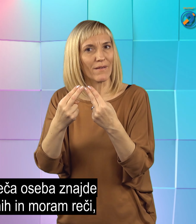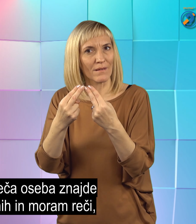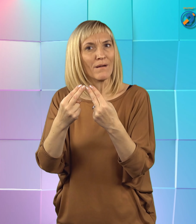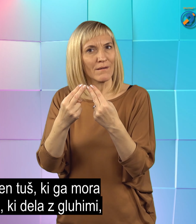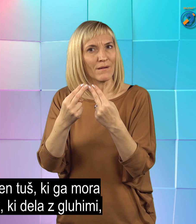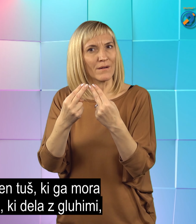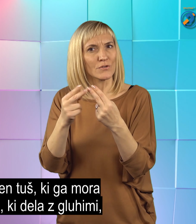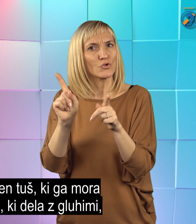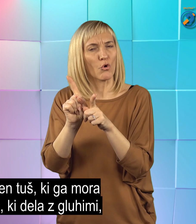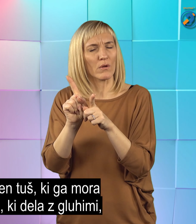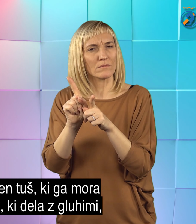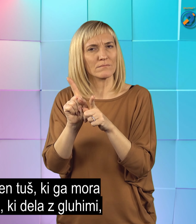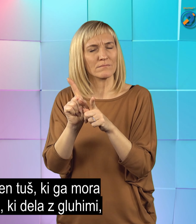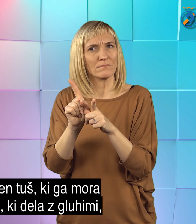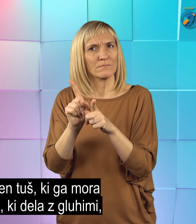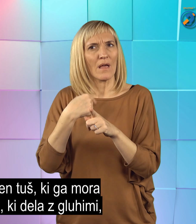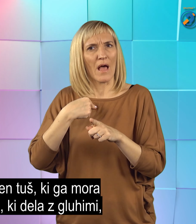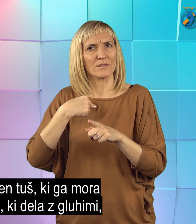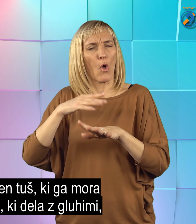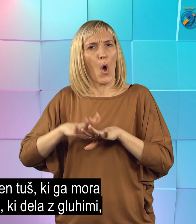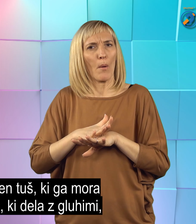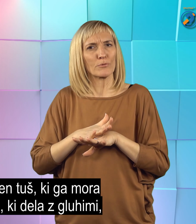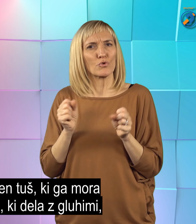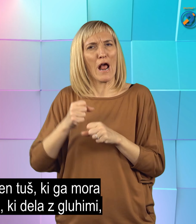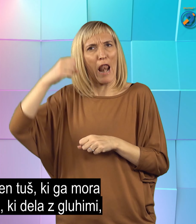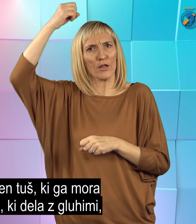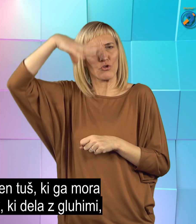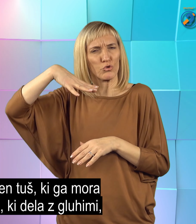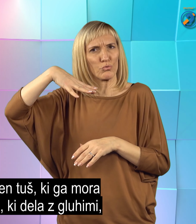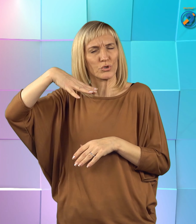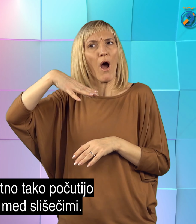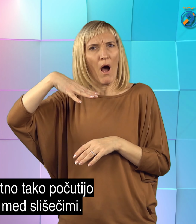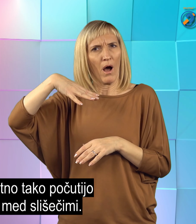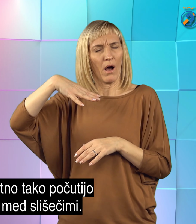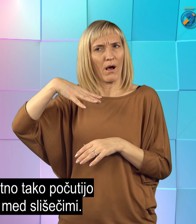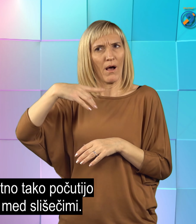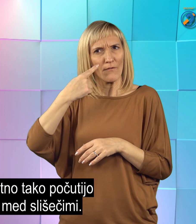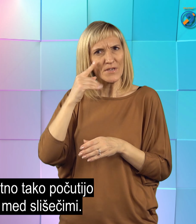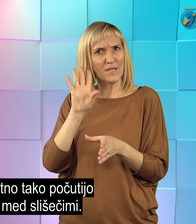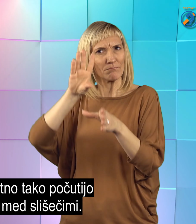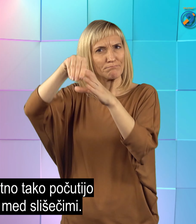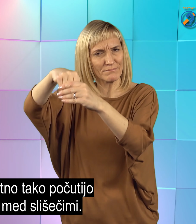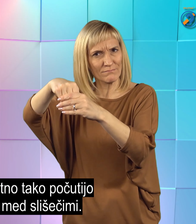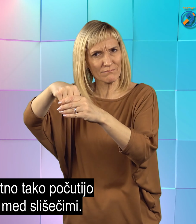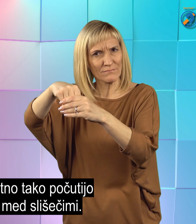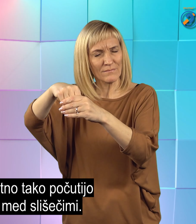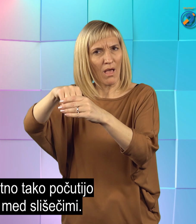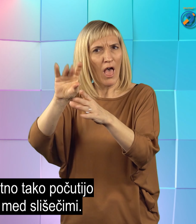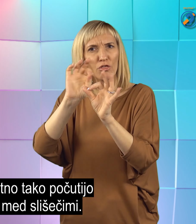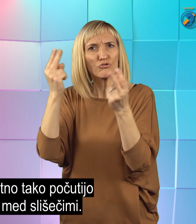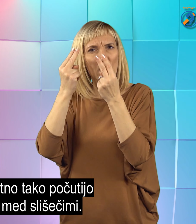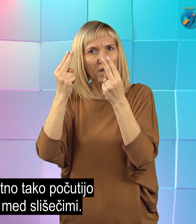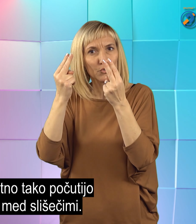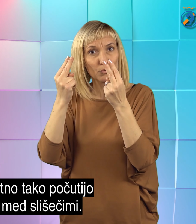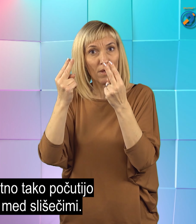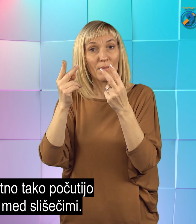reči, da je to hladen tuš, ki ga mora doživeti vsak, ki dela z gluhimi, saj se verjetno tako oni počutijo vsak dan med slišečimi.